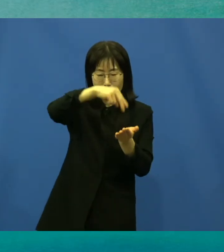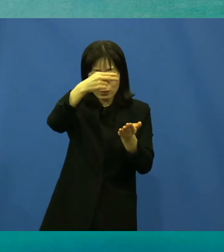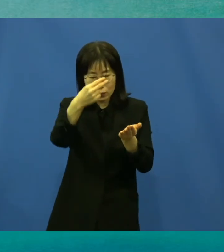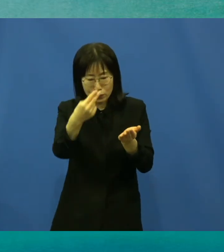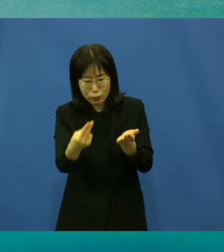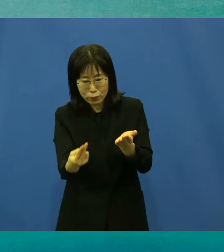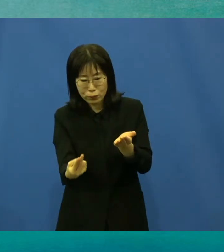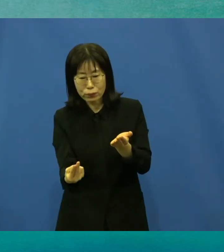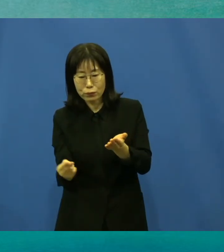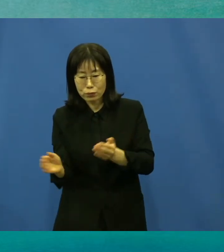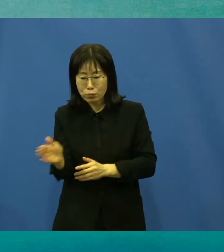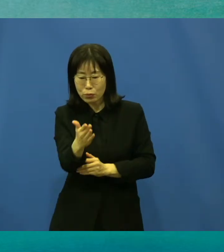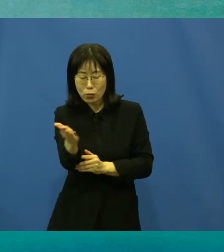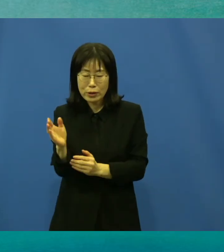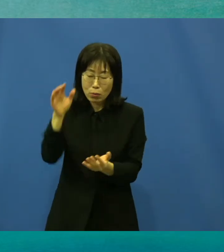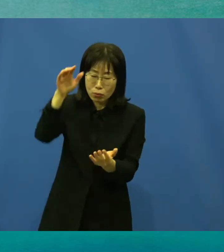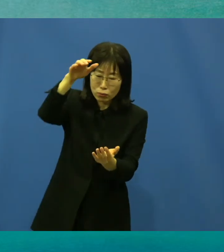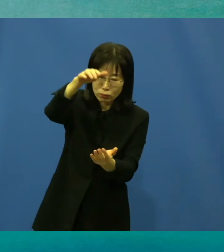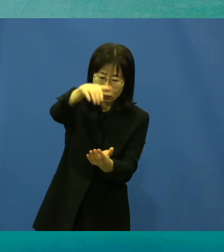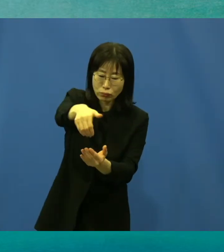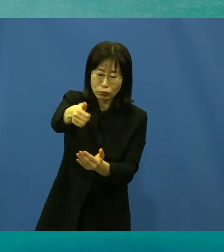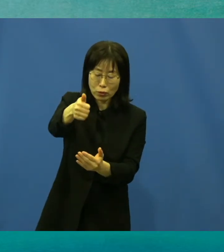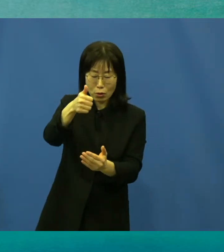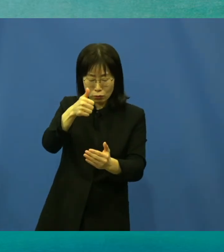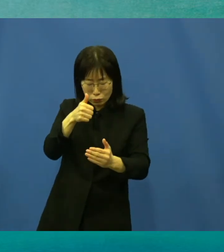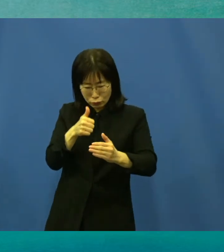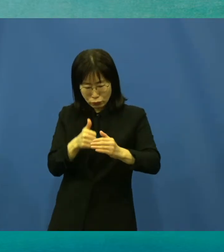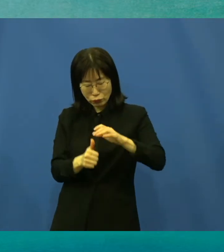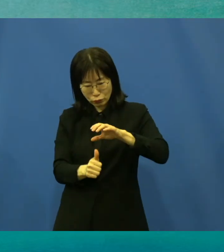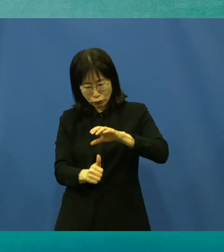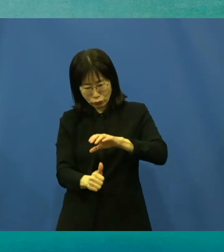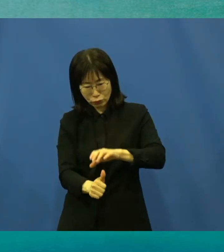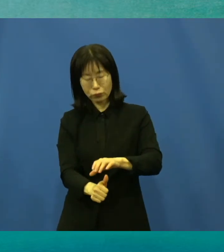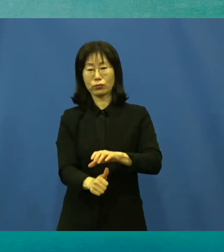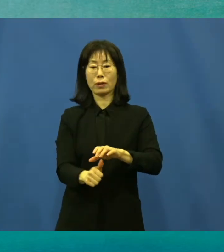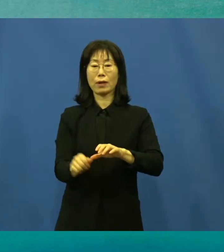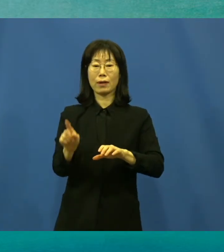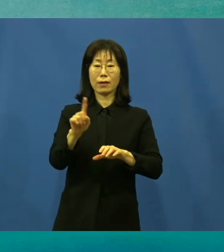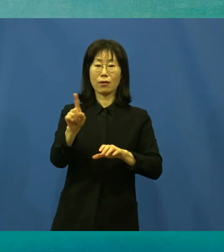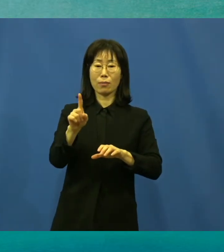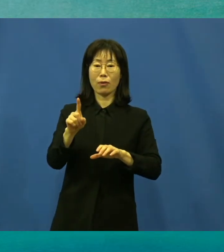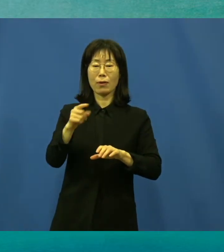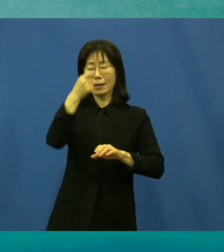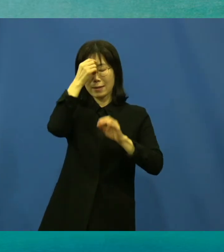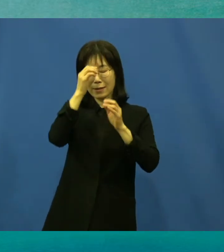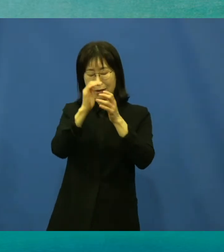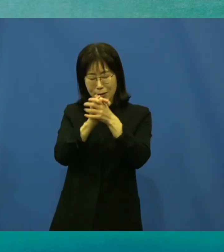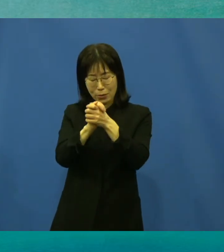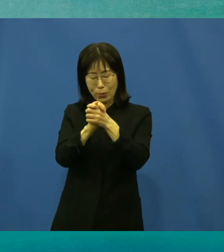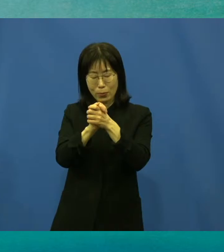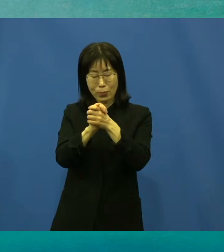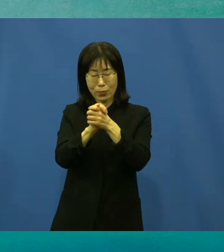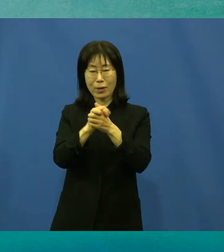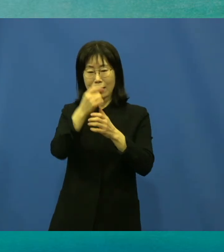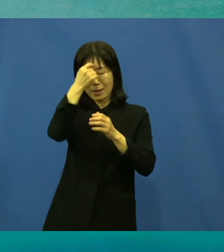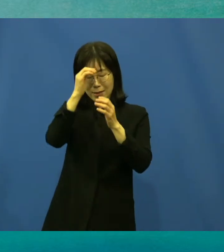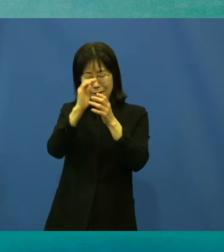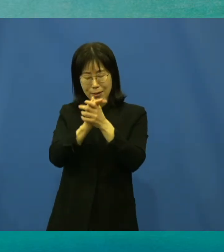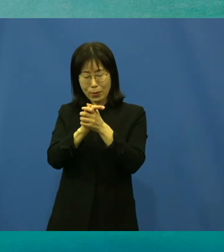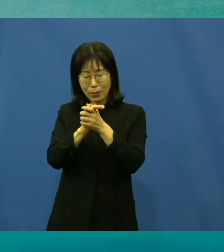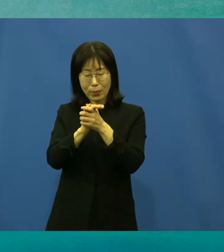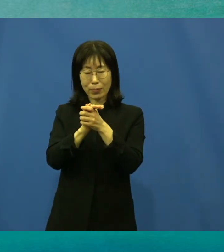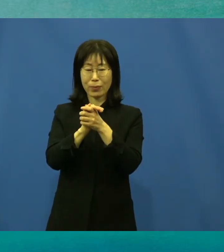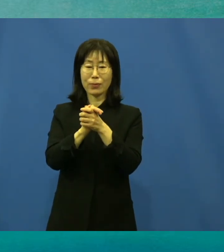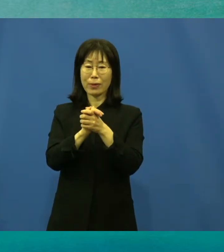하나님은 요나가 가는 길을 멈추게 하시고 그를 기도의 깊은 자리로 이끄십니다. 그리고 그 절망의